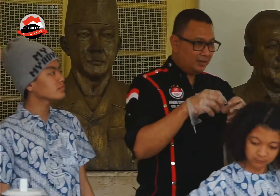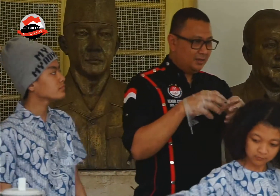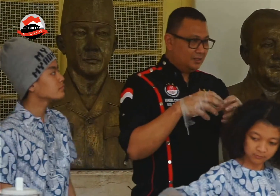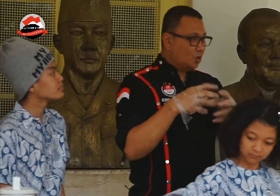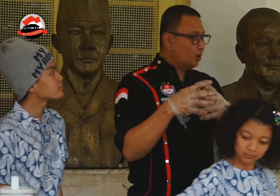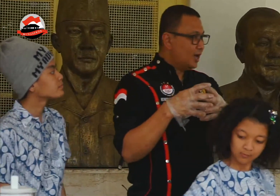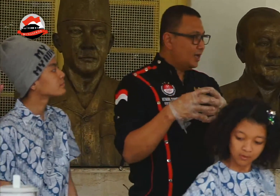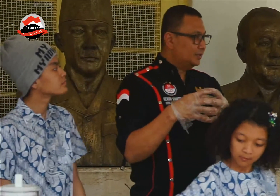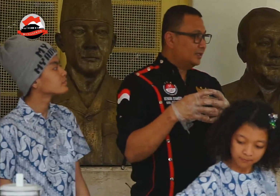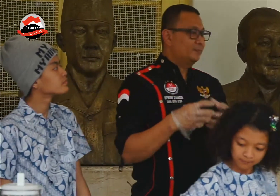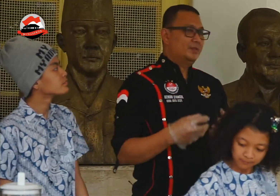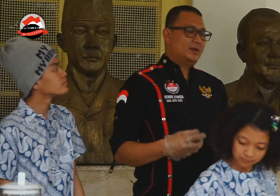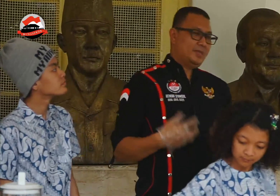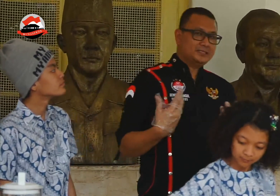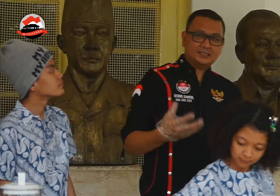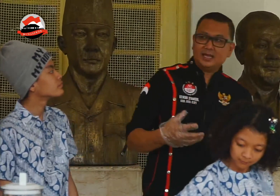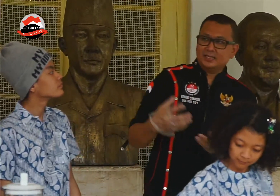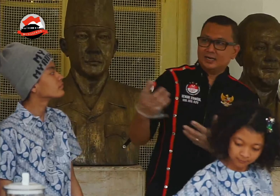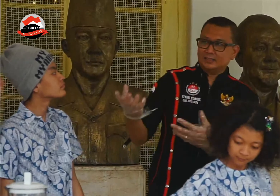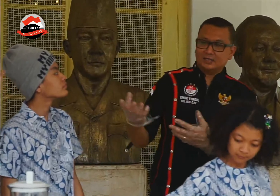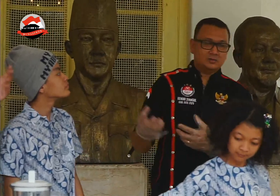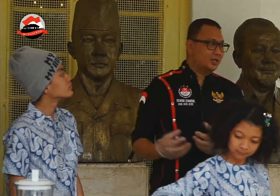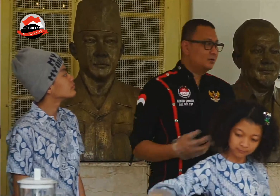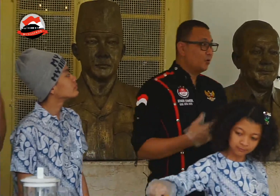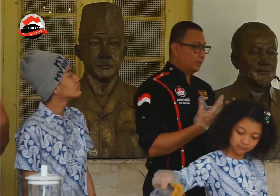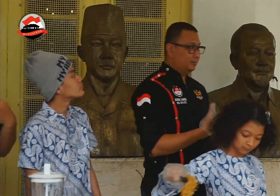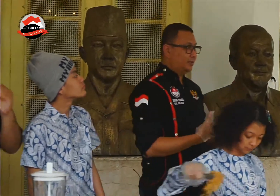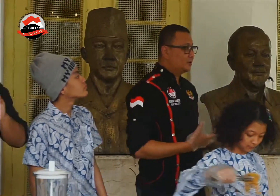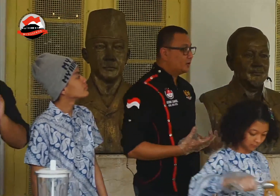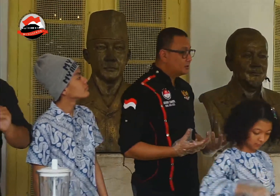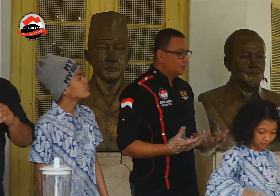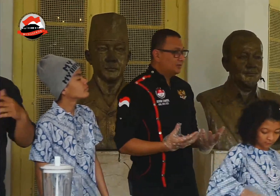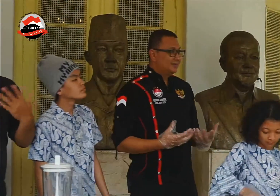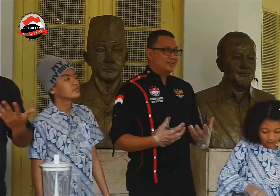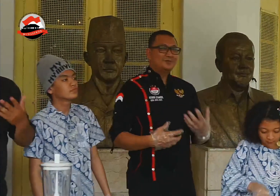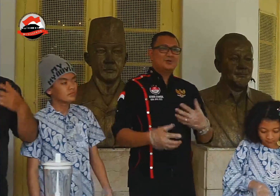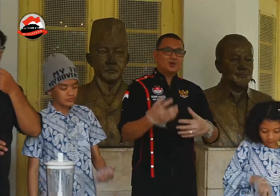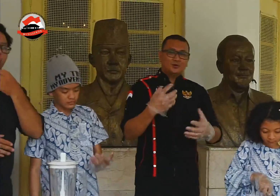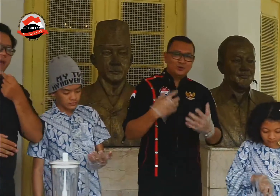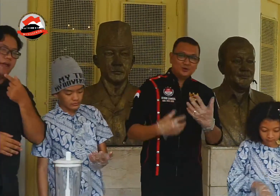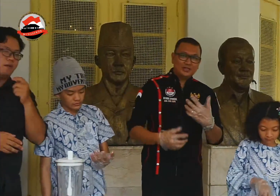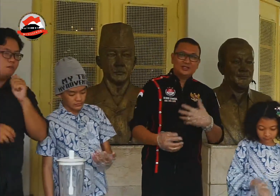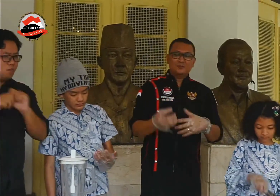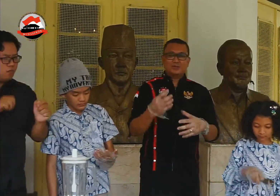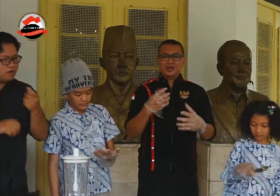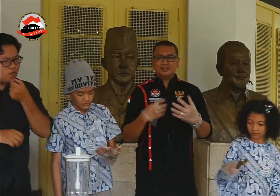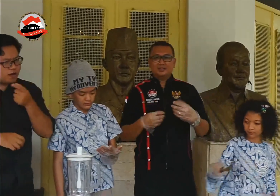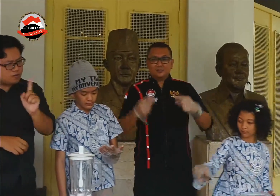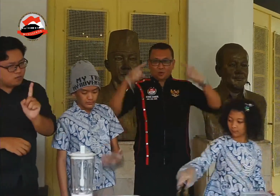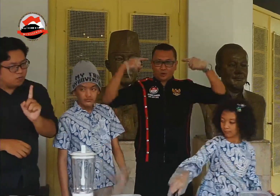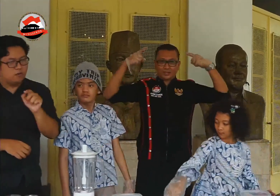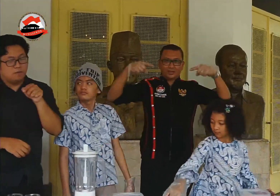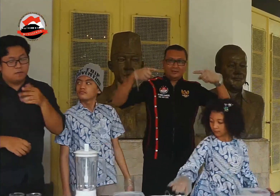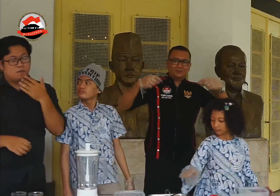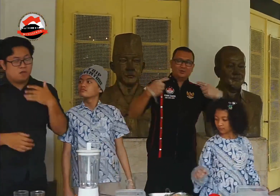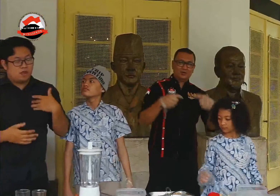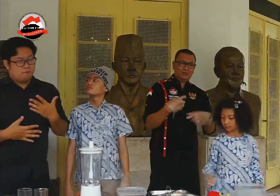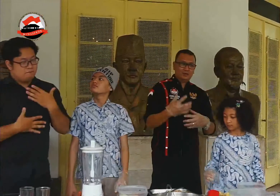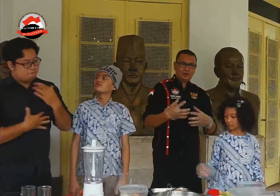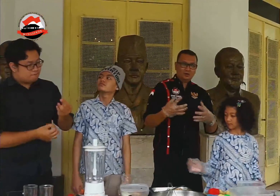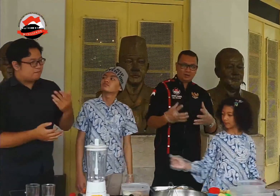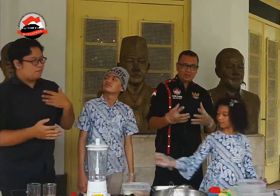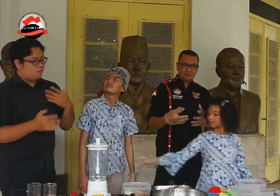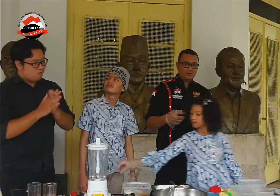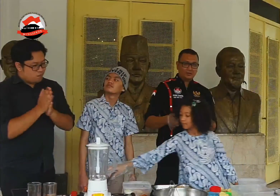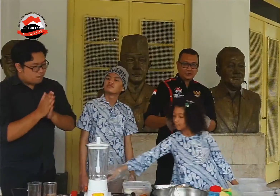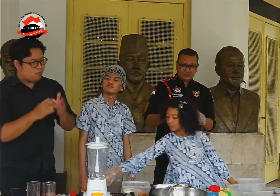pakai coklat. Biasanya saya ngajarin anak saya itu dari kue, bikin kue dulu. Jadi bikin kue dulu, nanti dia punya hati motoriknya